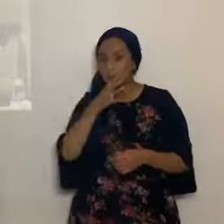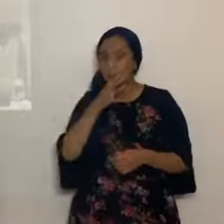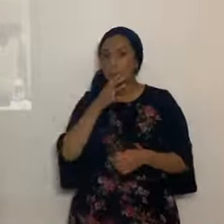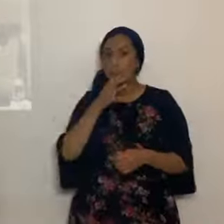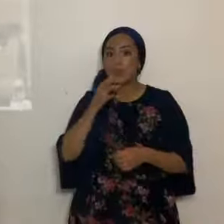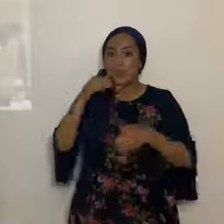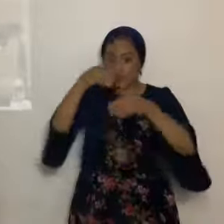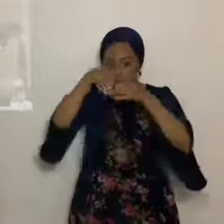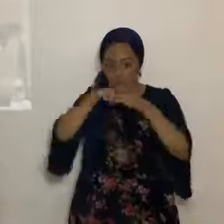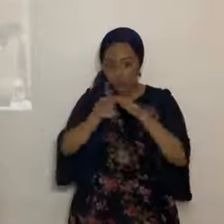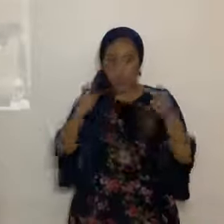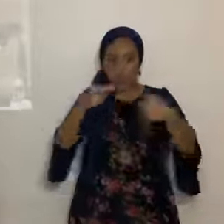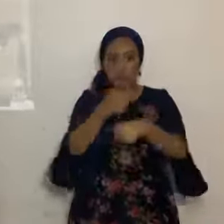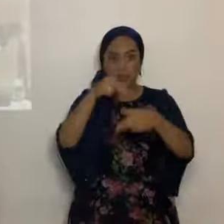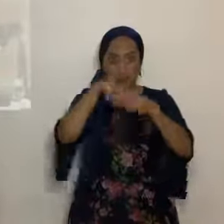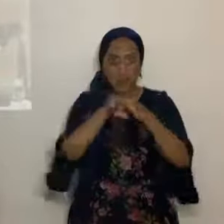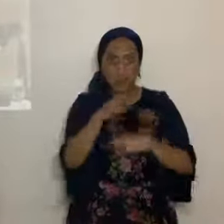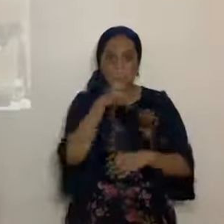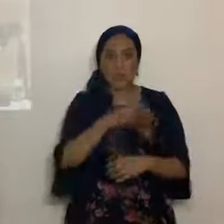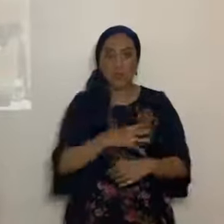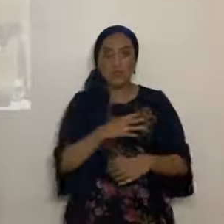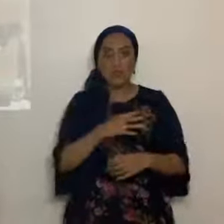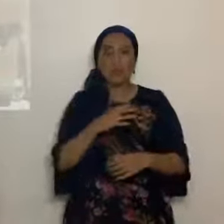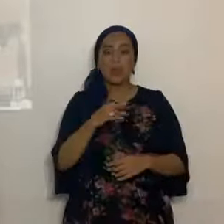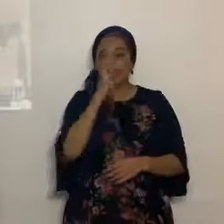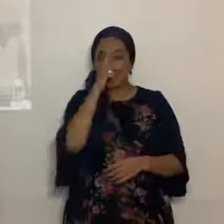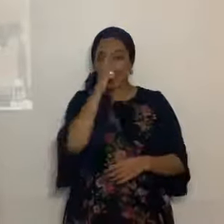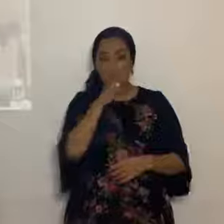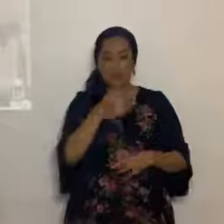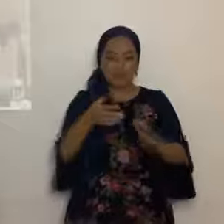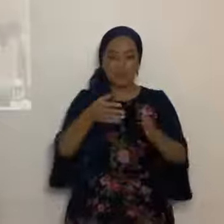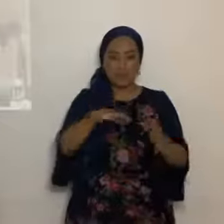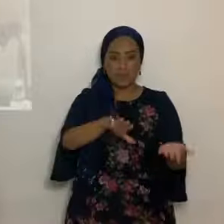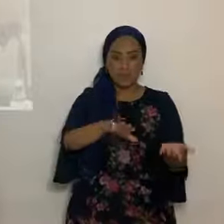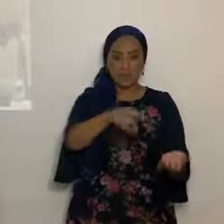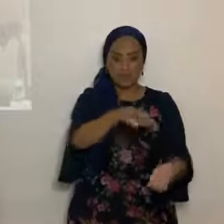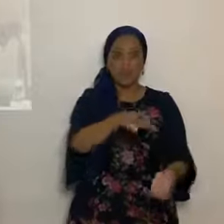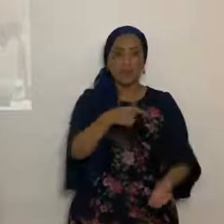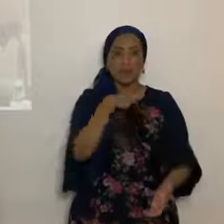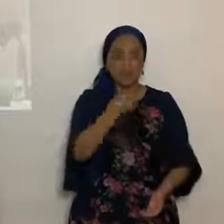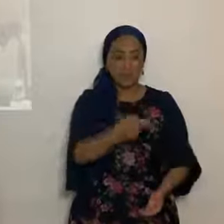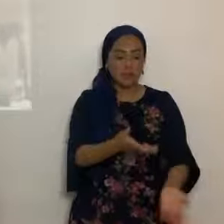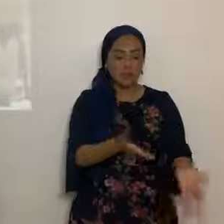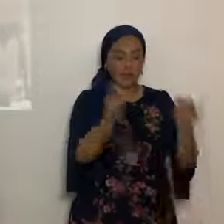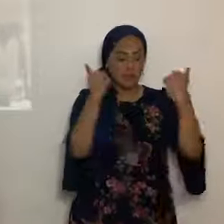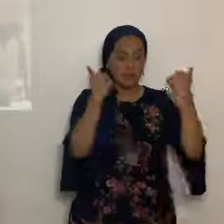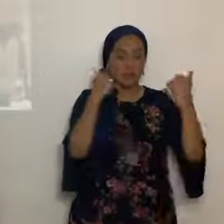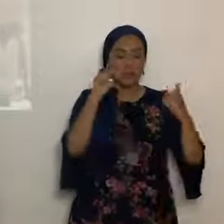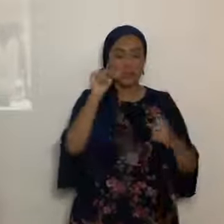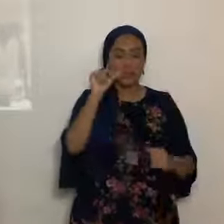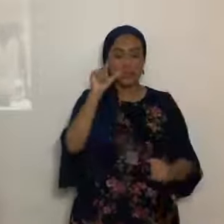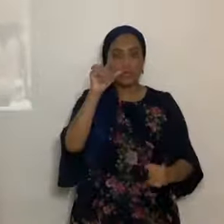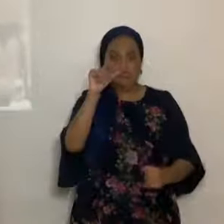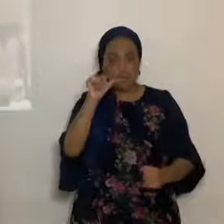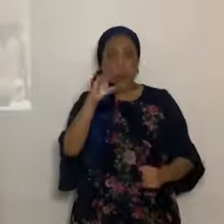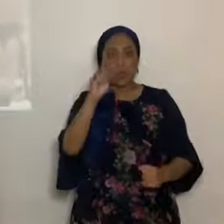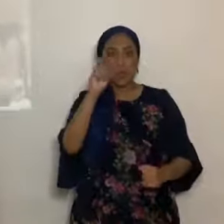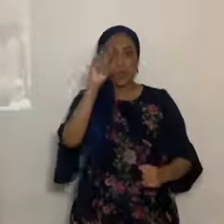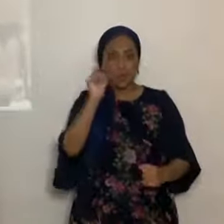y entró donde estaba la niña. Y tomando la mano de la niña, le dijo: Talita Kumi, que traducido es: niña, a ti te